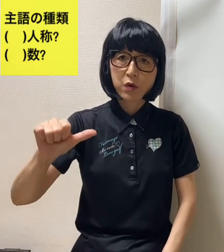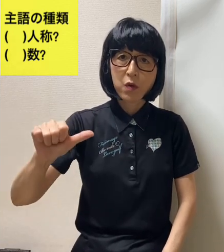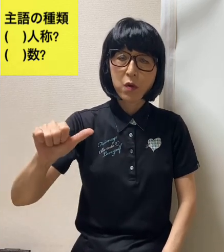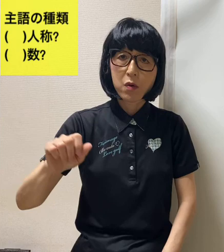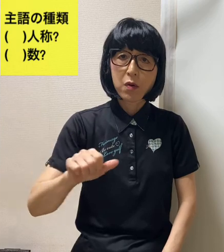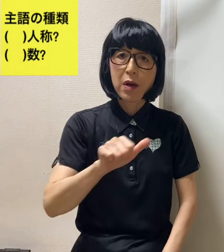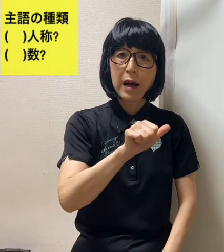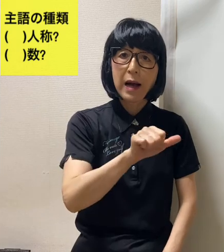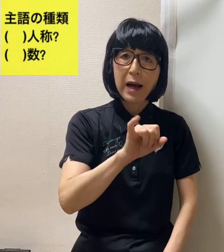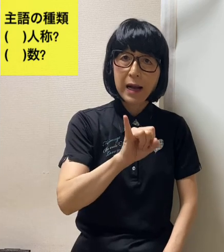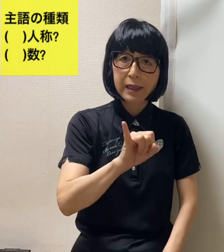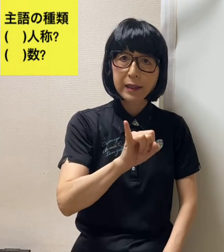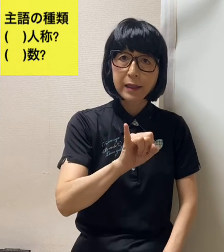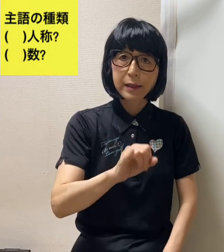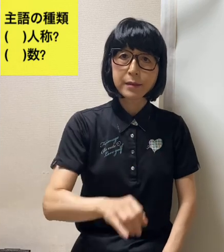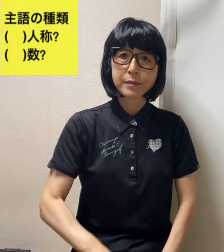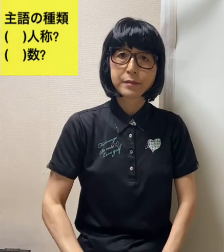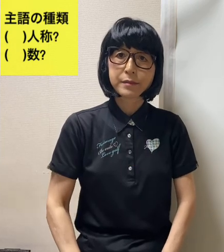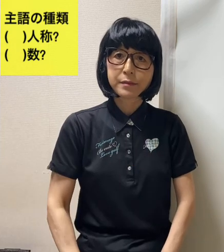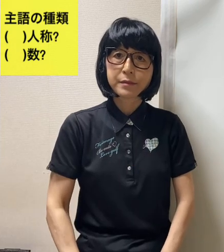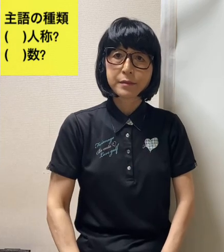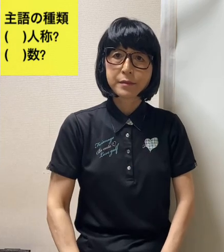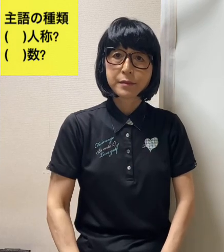丸5、I。